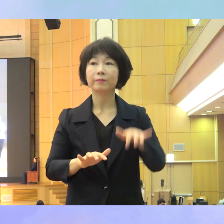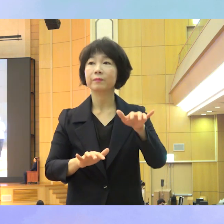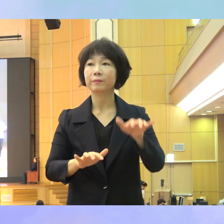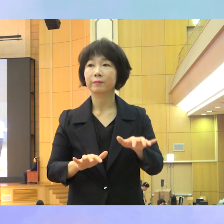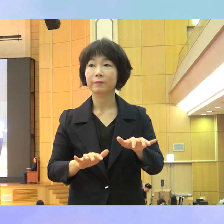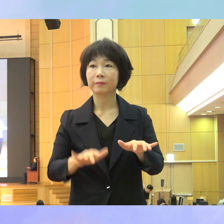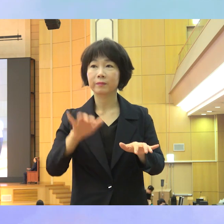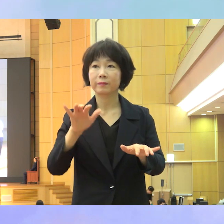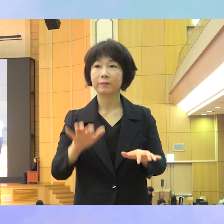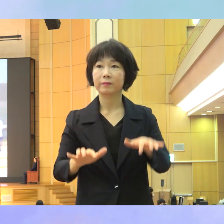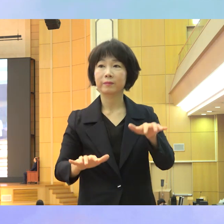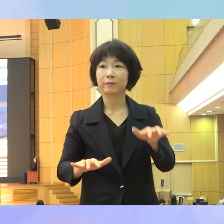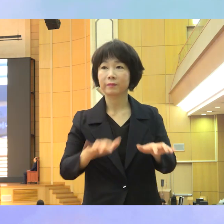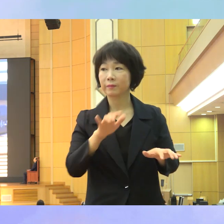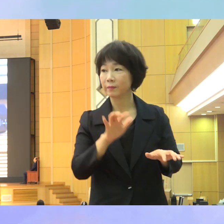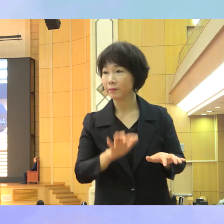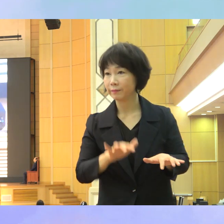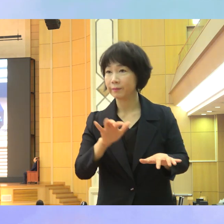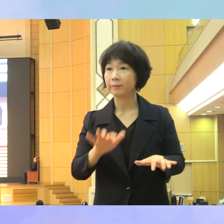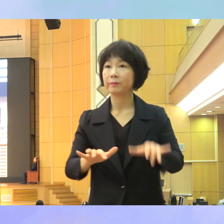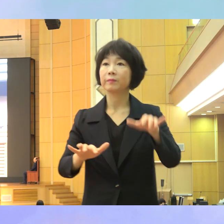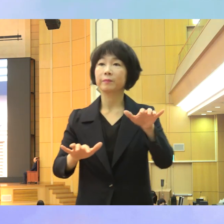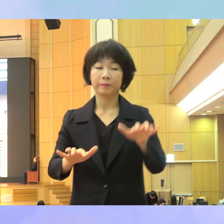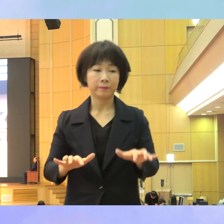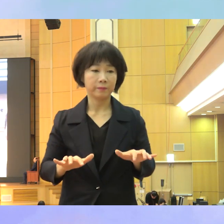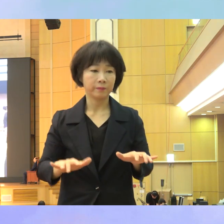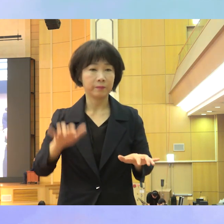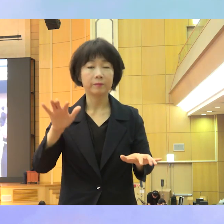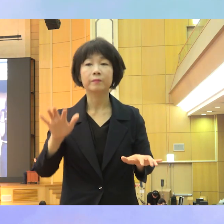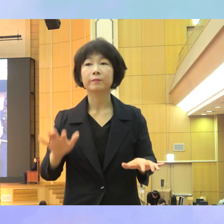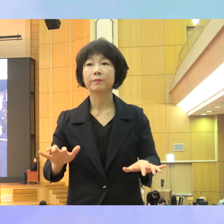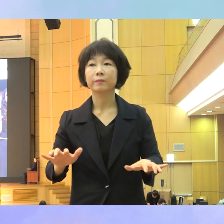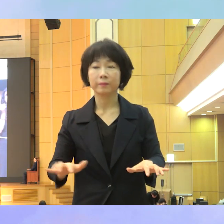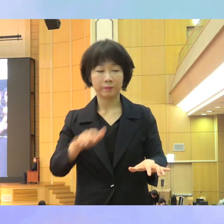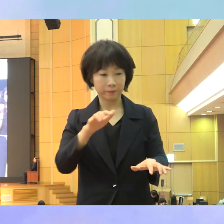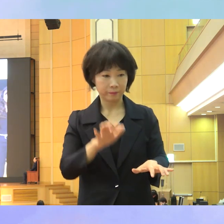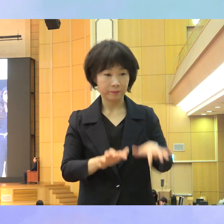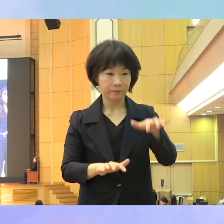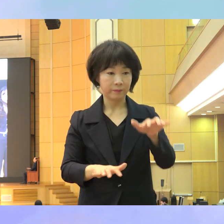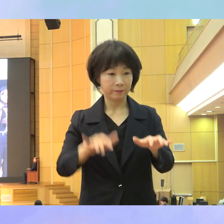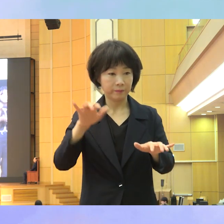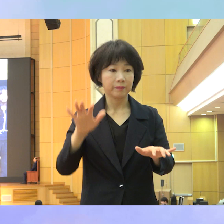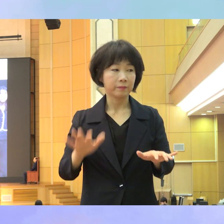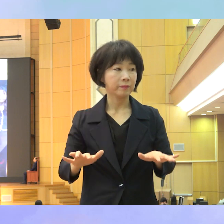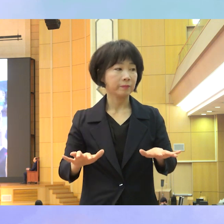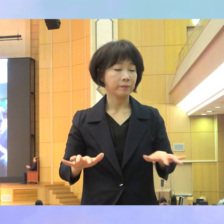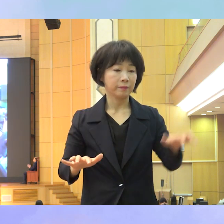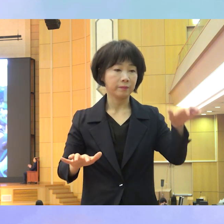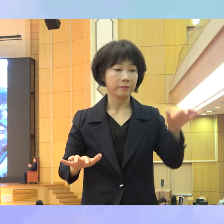이어서 박수 치시면서 주님을 높여 주님을 사랑하는 마음으로 찬양하시겠습니다.